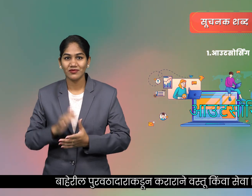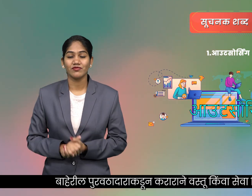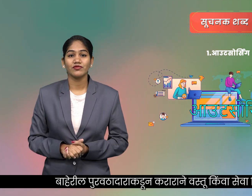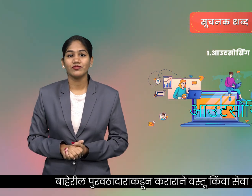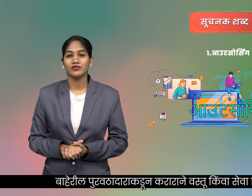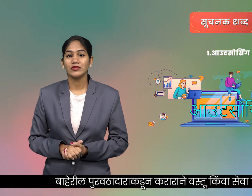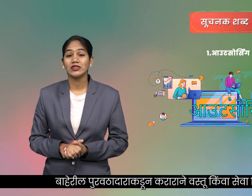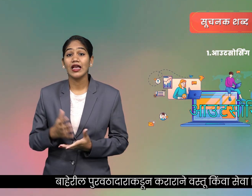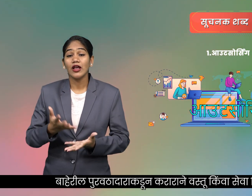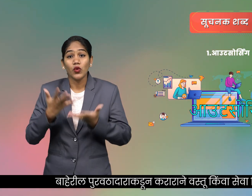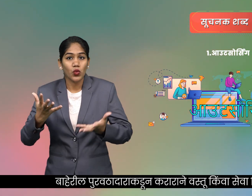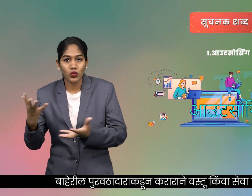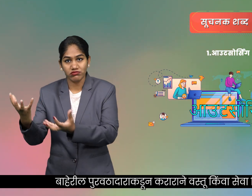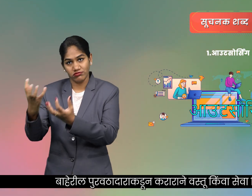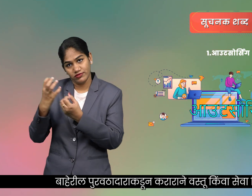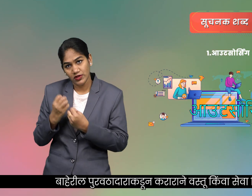बाहेरील